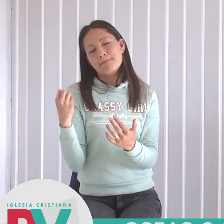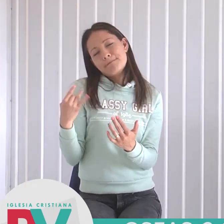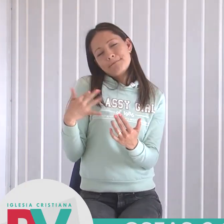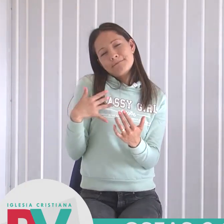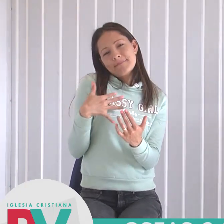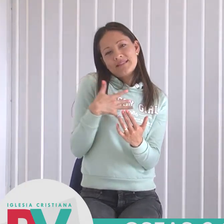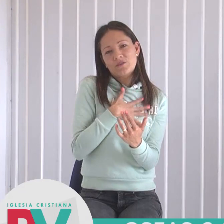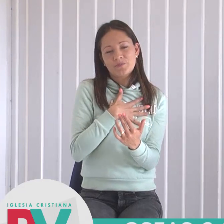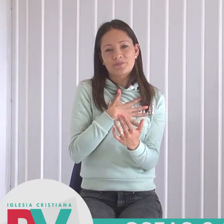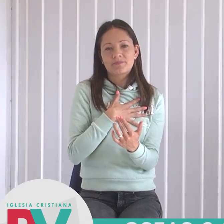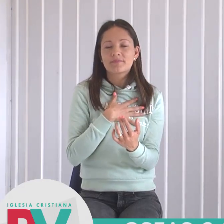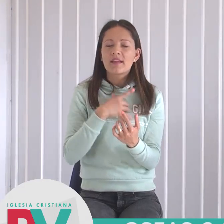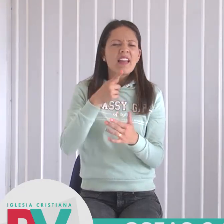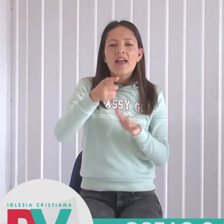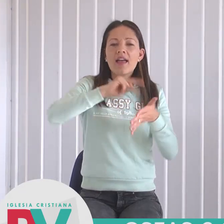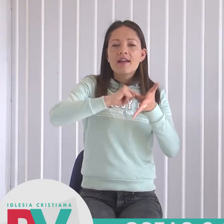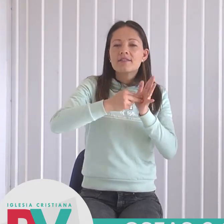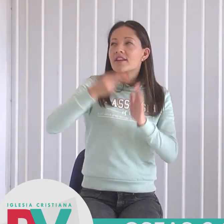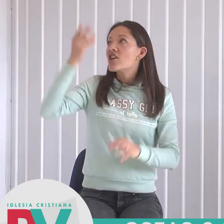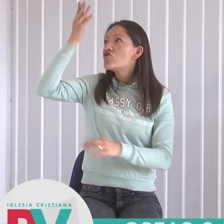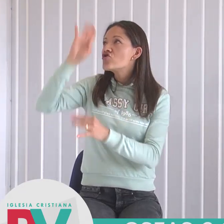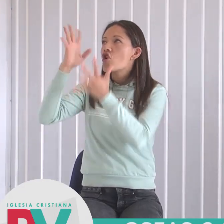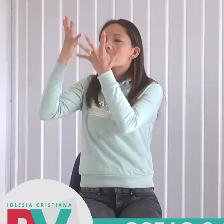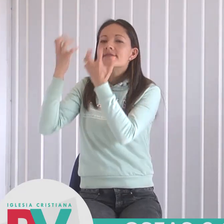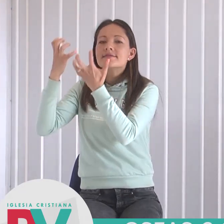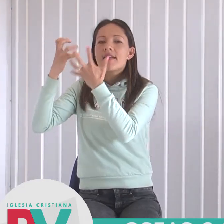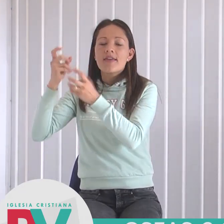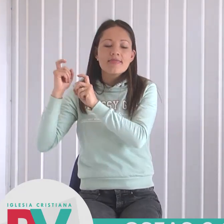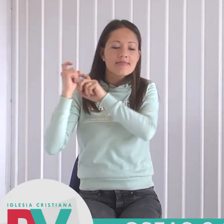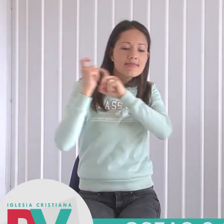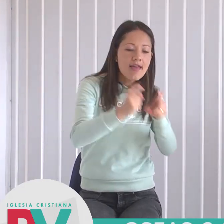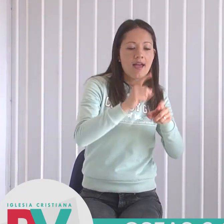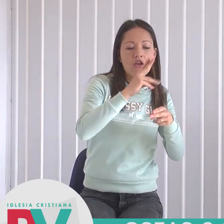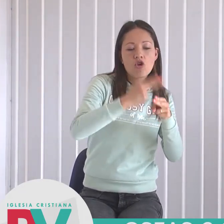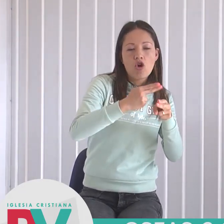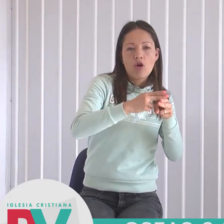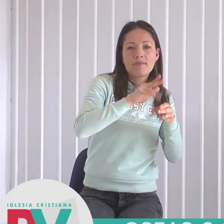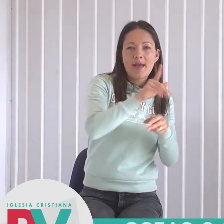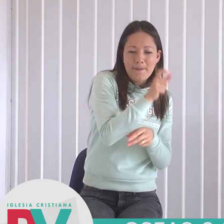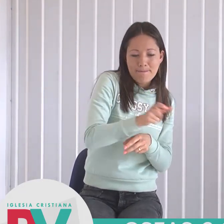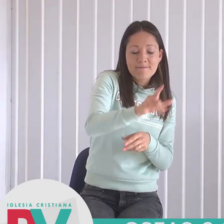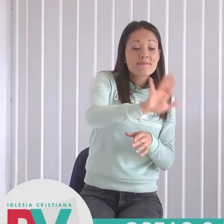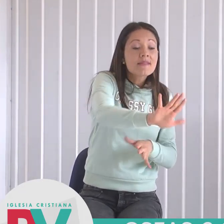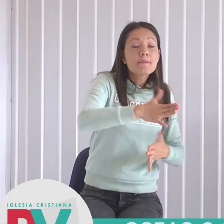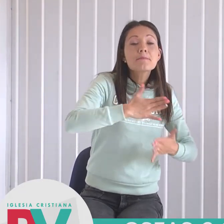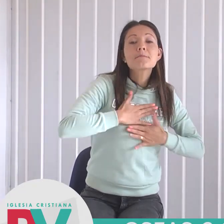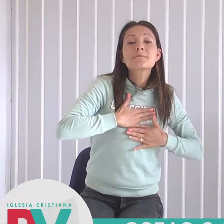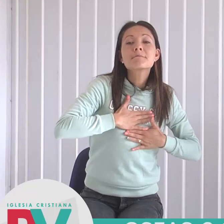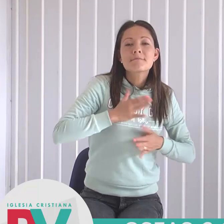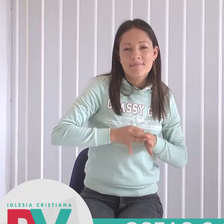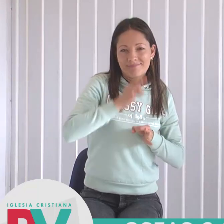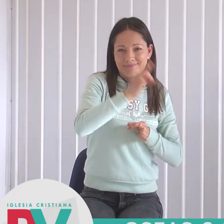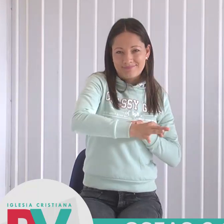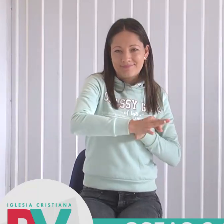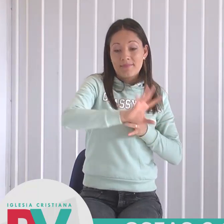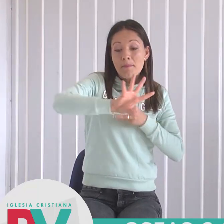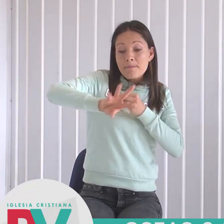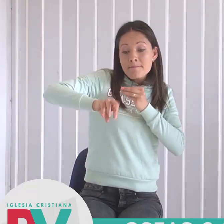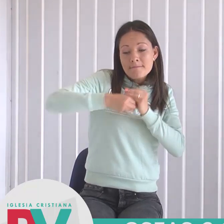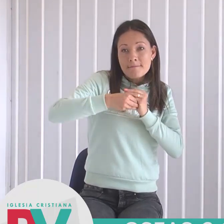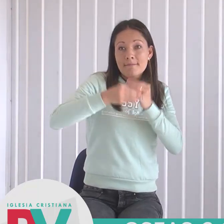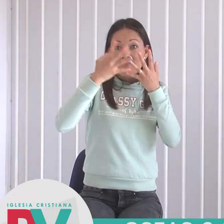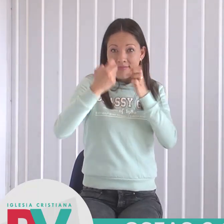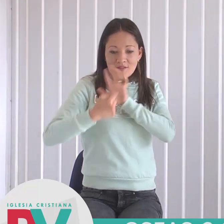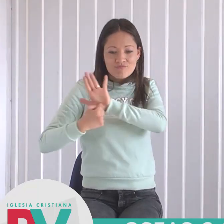que el deseo de Dios es llamar a su pueblo como mi pueblo. Y lo otro que Él quiere es que el pueblo sepa